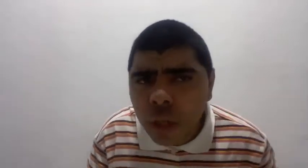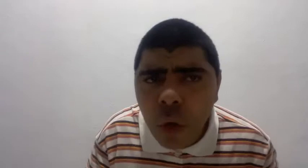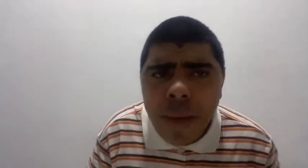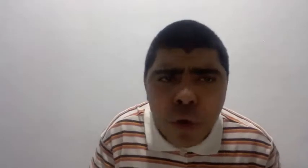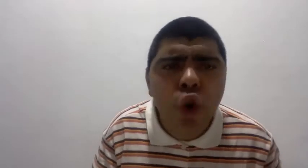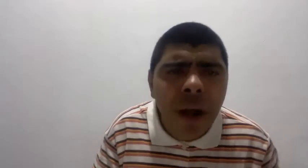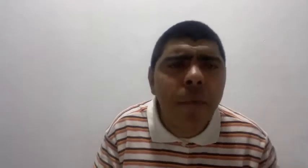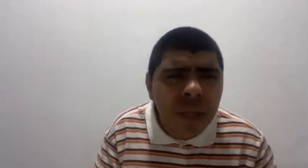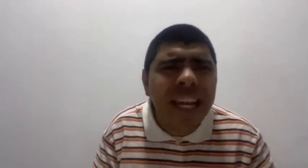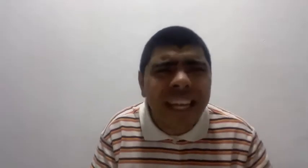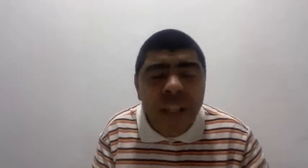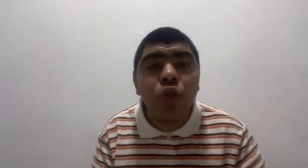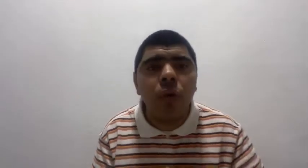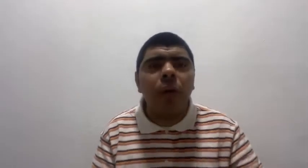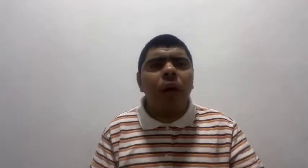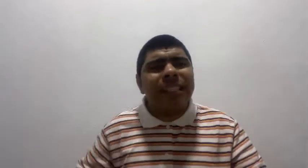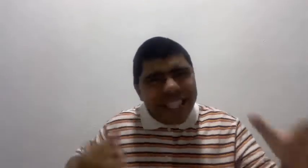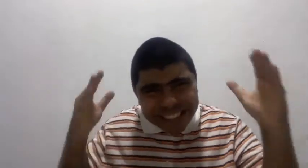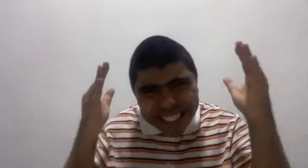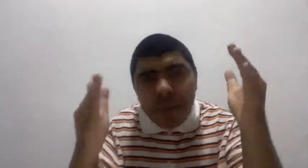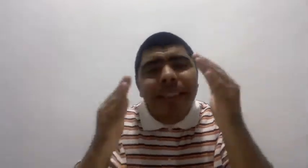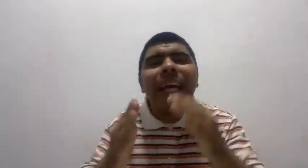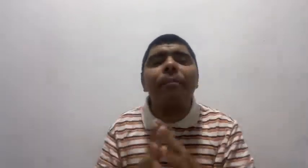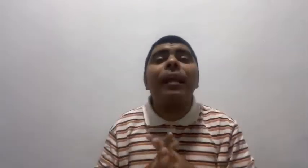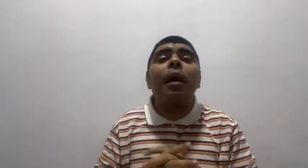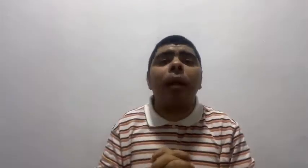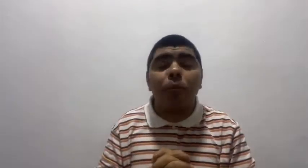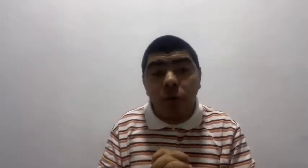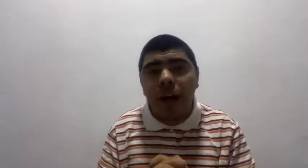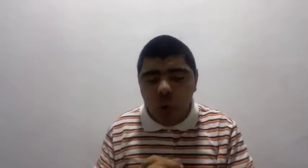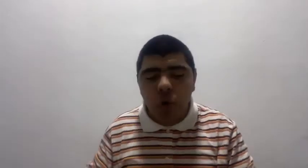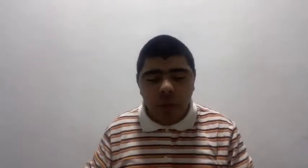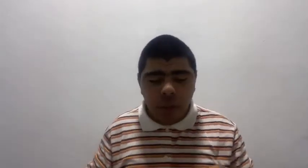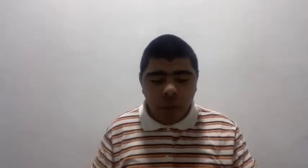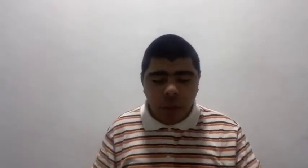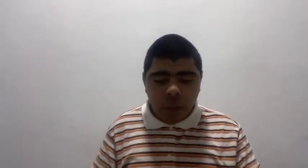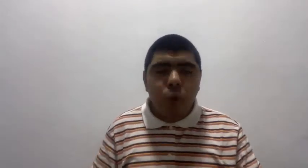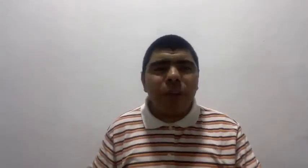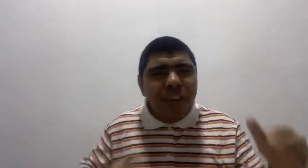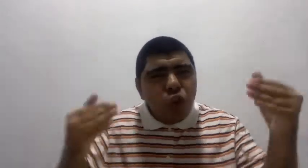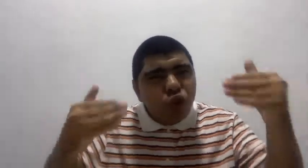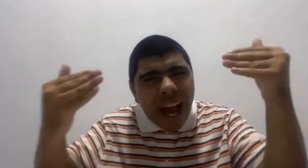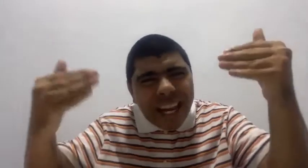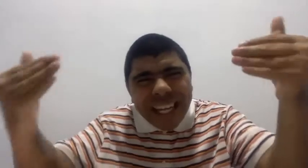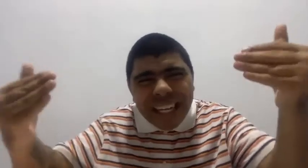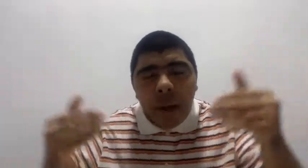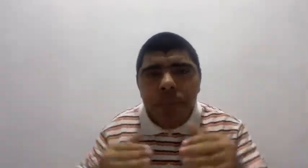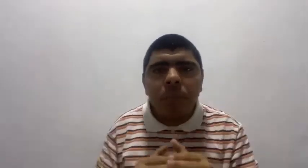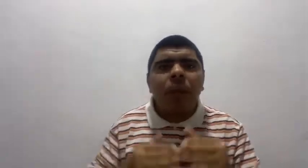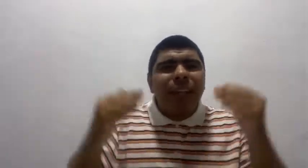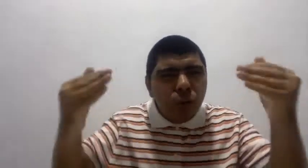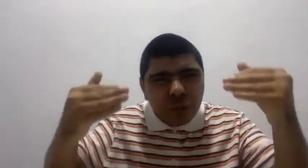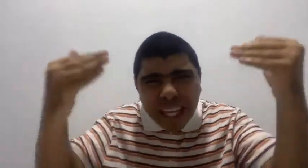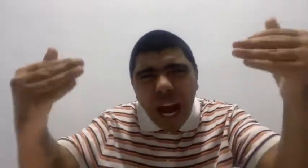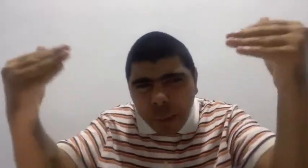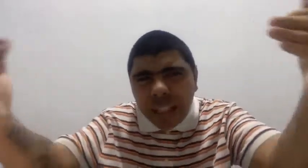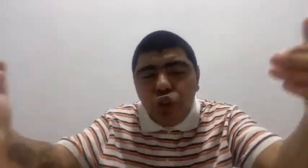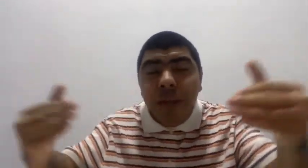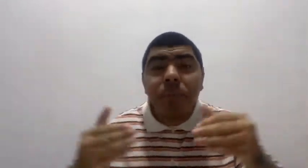digo, hermano, con amor y cariño. Reciba esta palabra, por favor. Porque Dios anhela que usted avance en